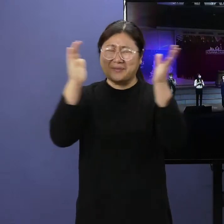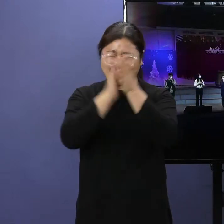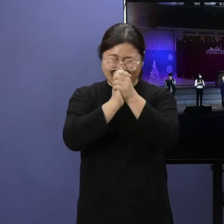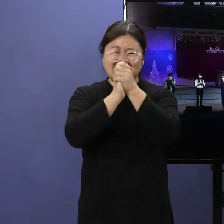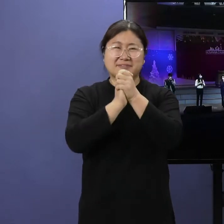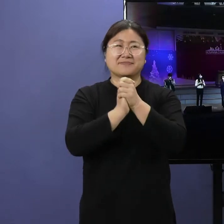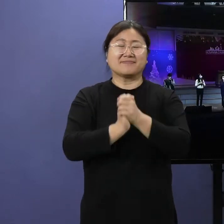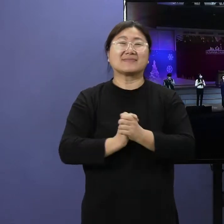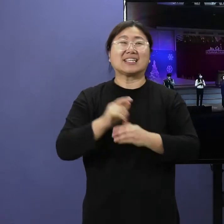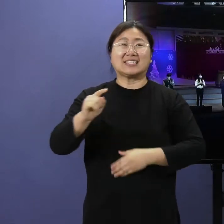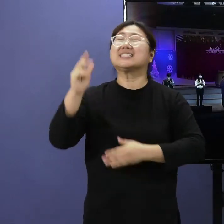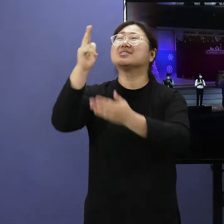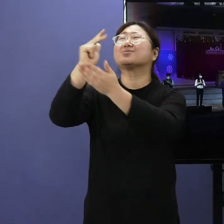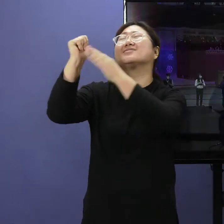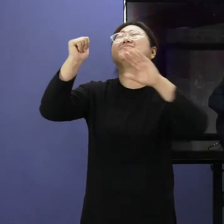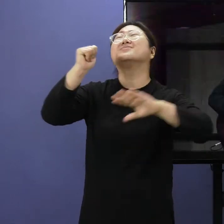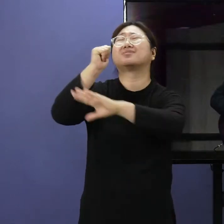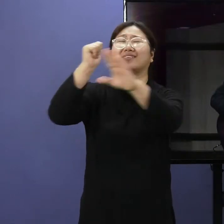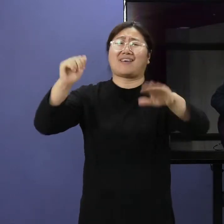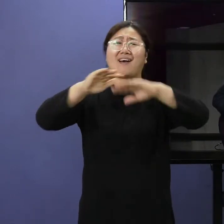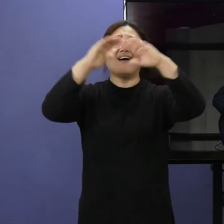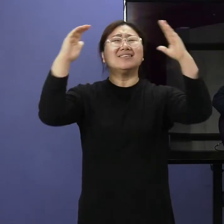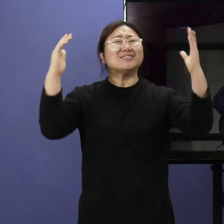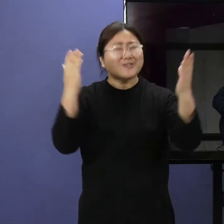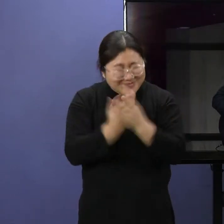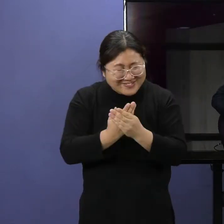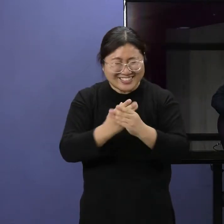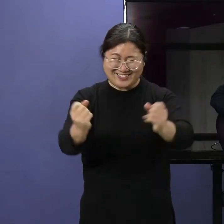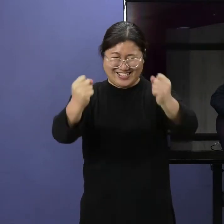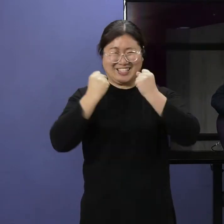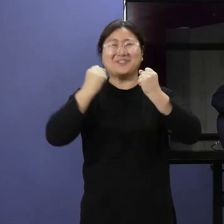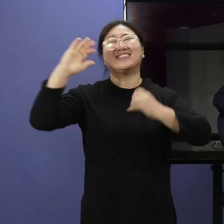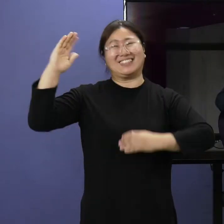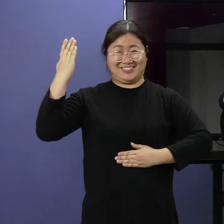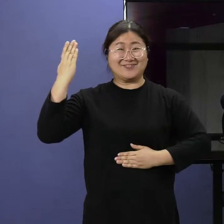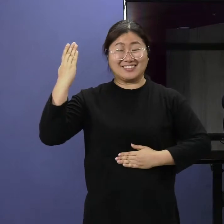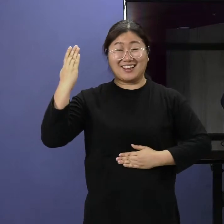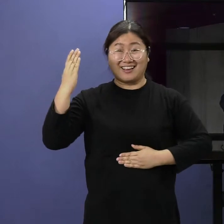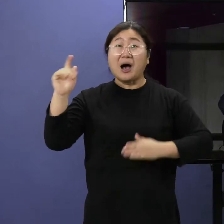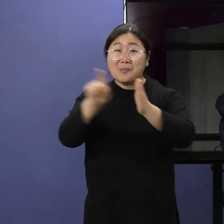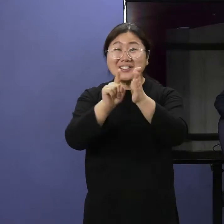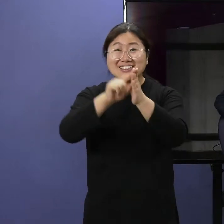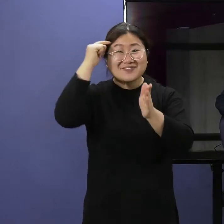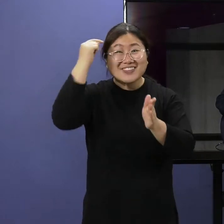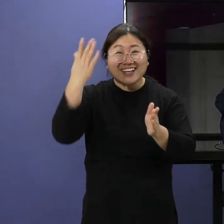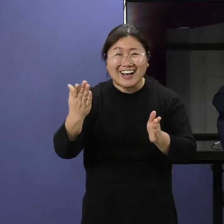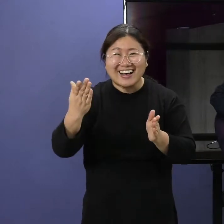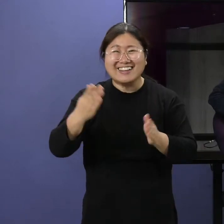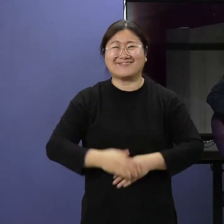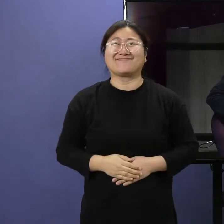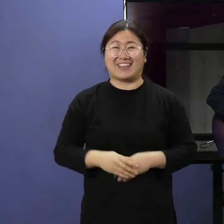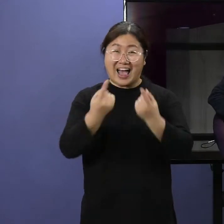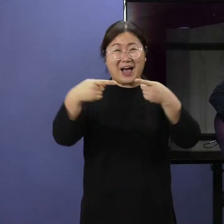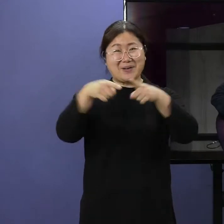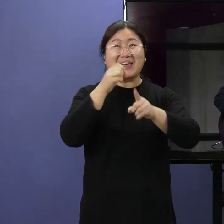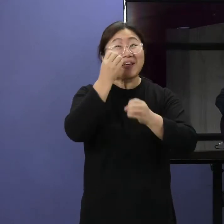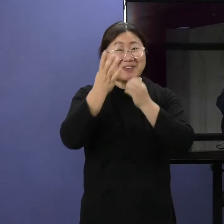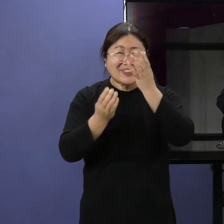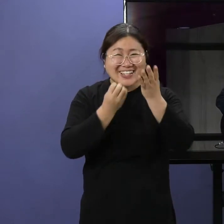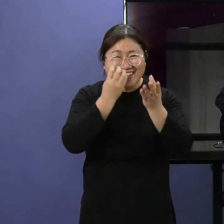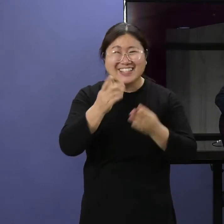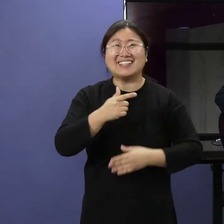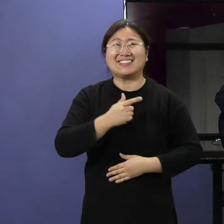그 주님이 우리의 전부이시며 우리의 힘 되십니다. 믿으십니까? 우리 이렇게 다 함께 한번 고백했으면